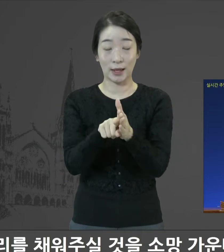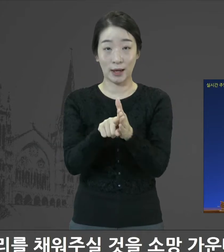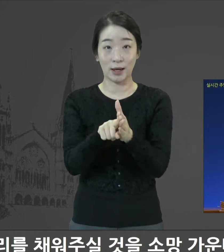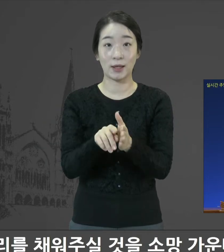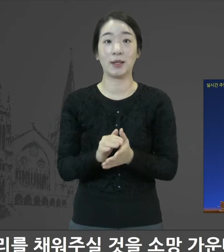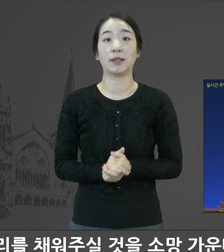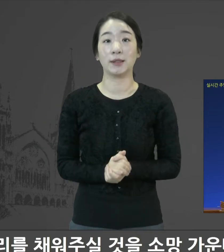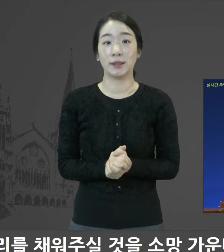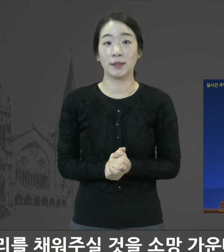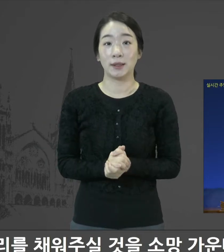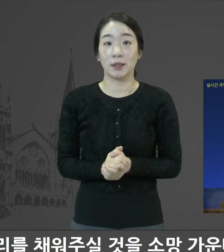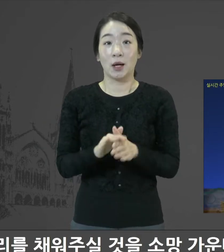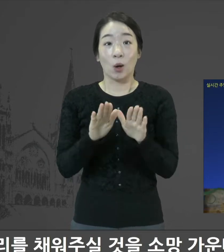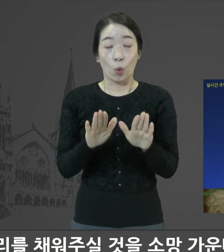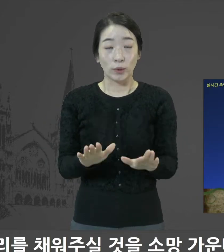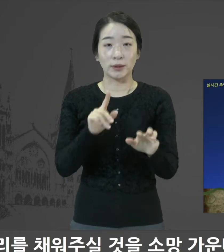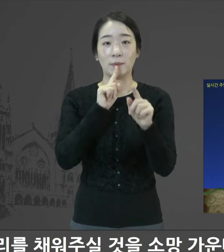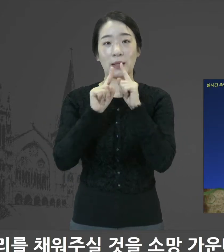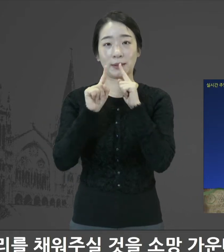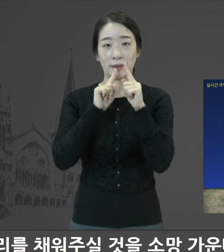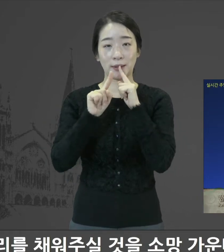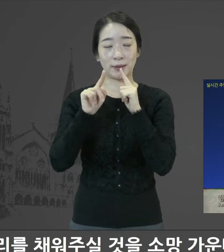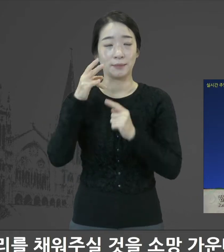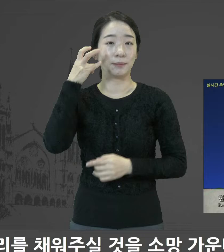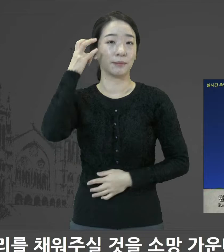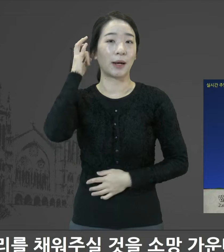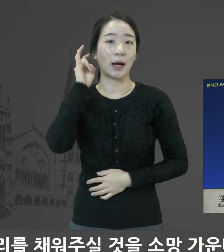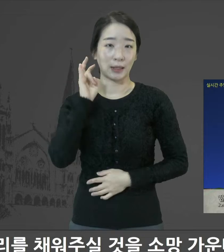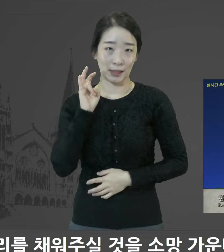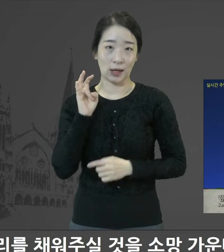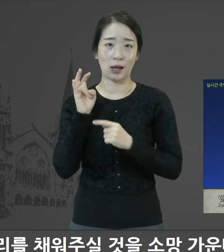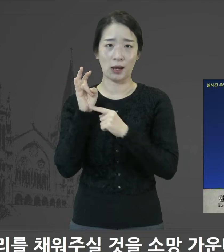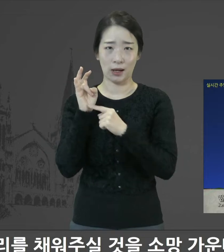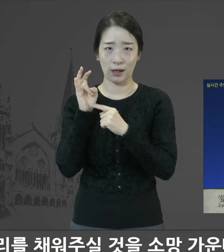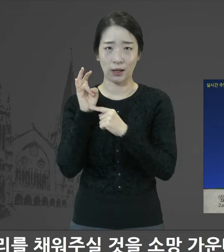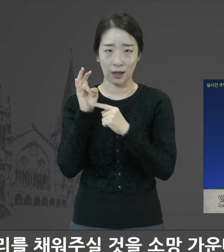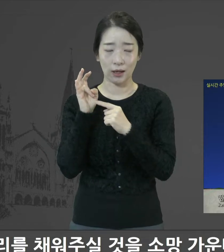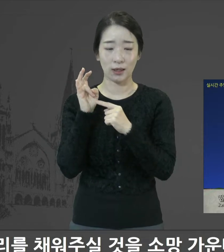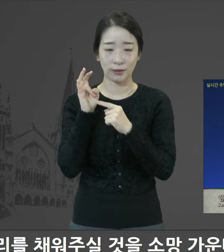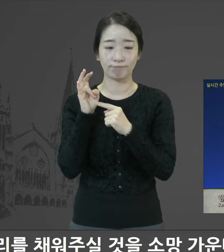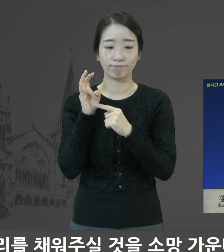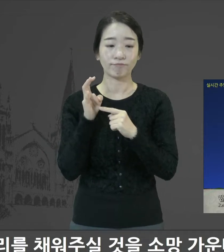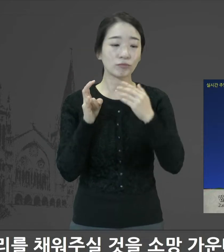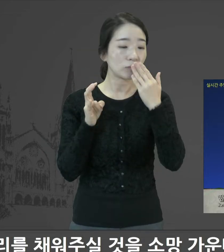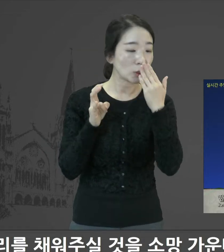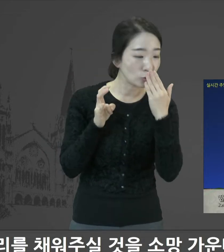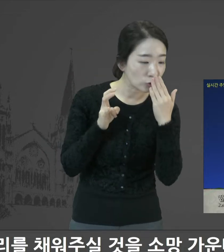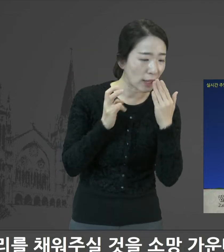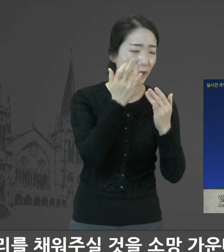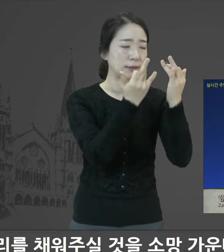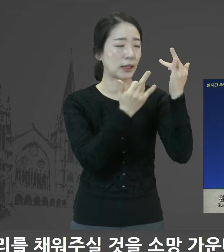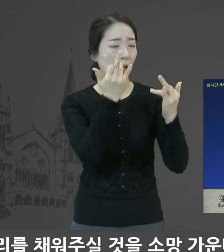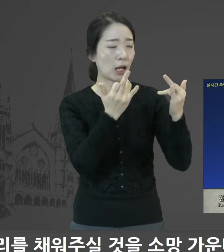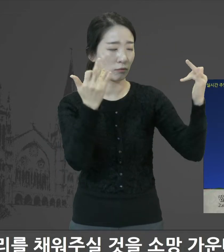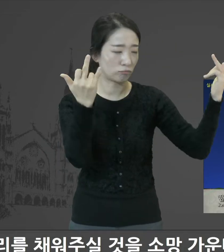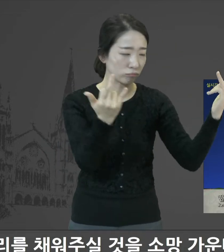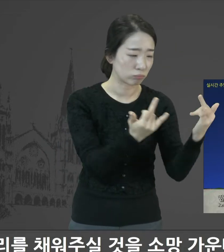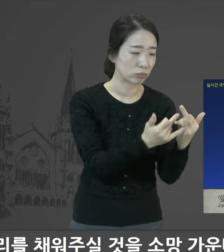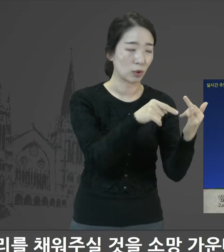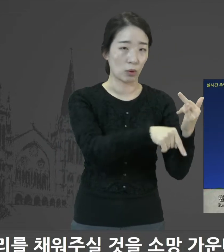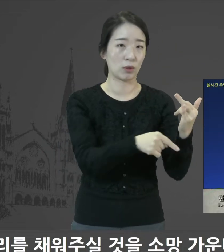오늘 말씀은 마리아가 유대 산골로 엘리사벳을 찾으러